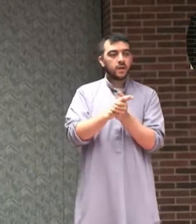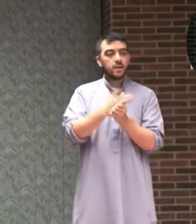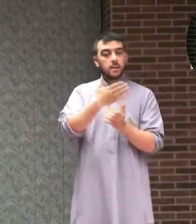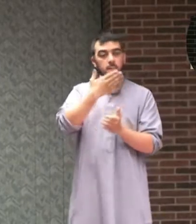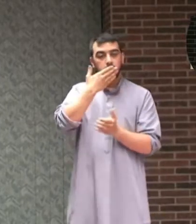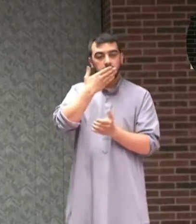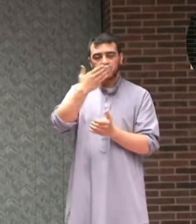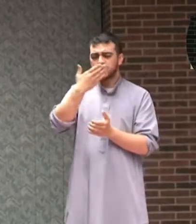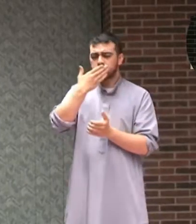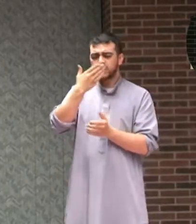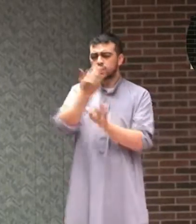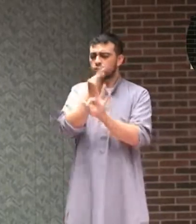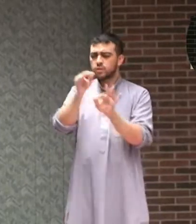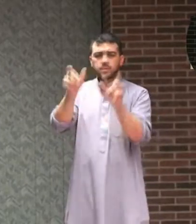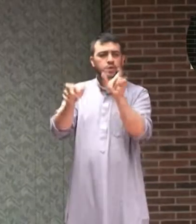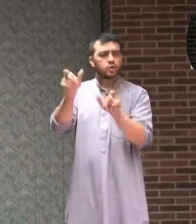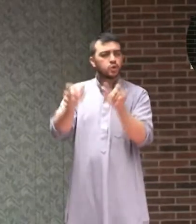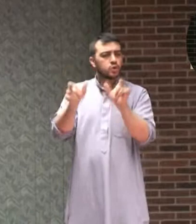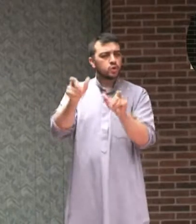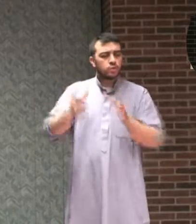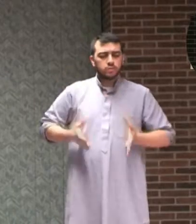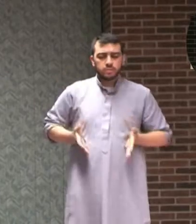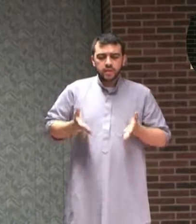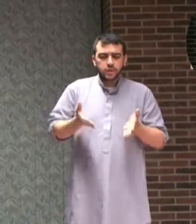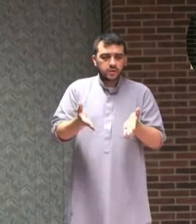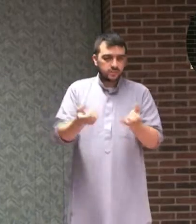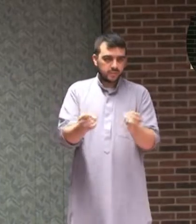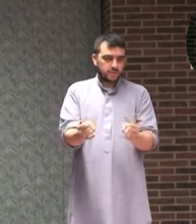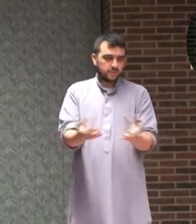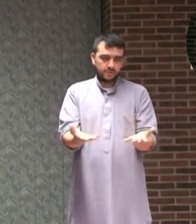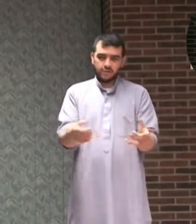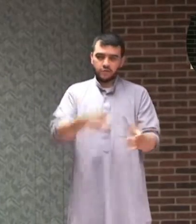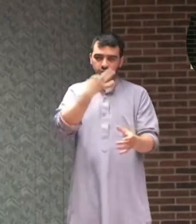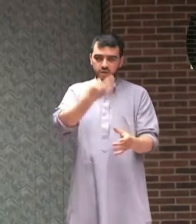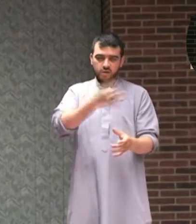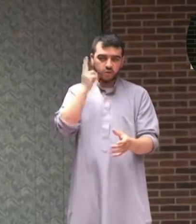Enfin, je remercie tous les frères et sœurs qui ont contribué à cela.